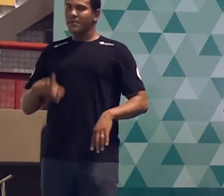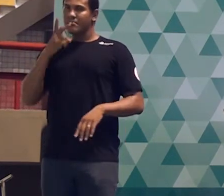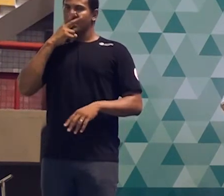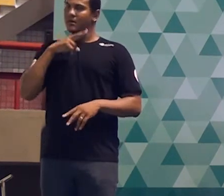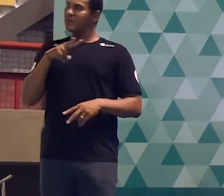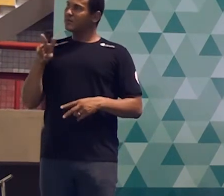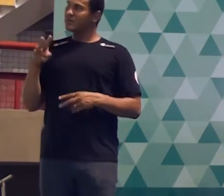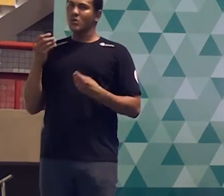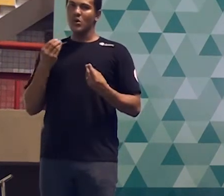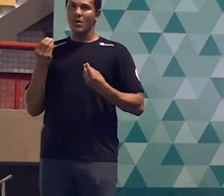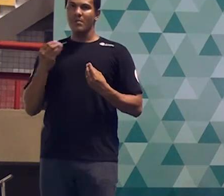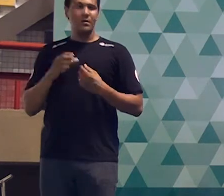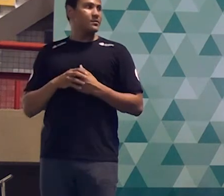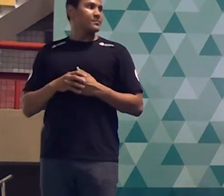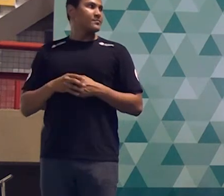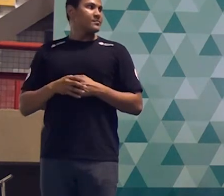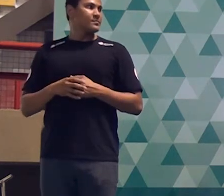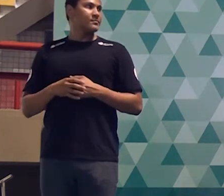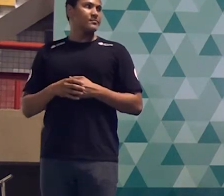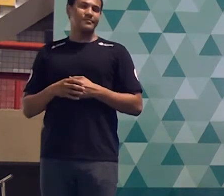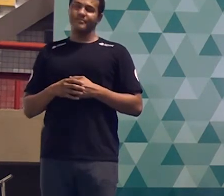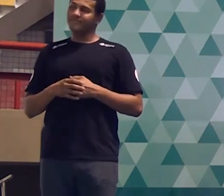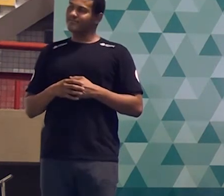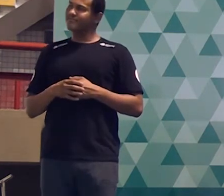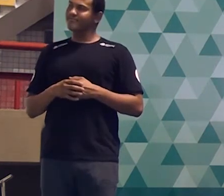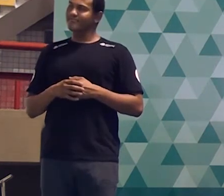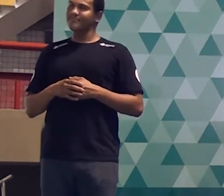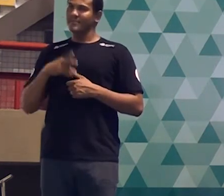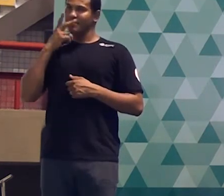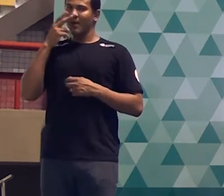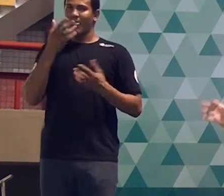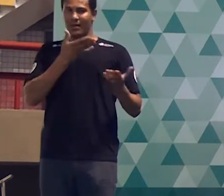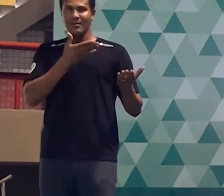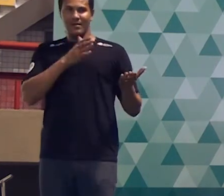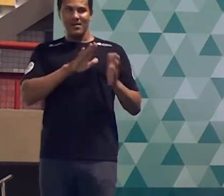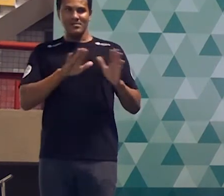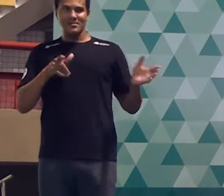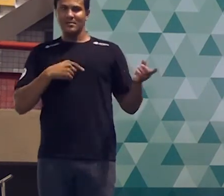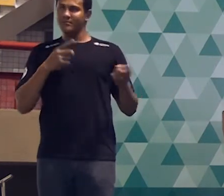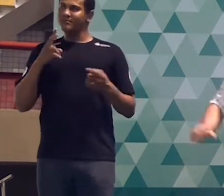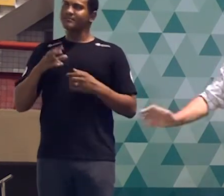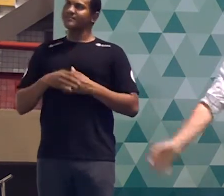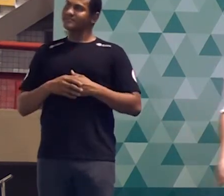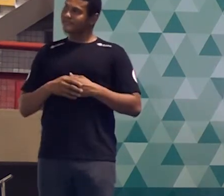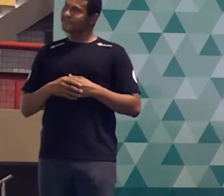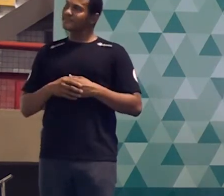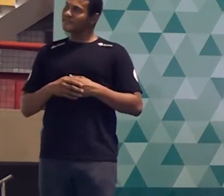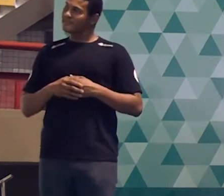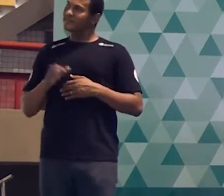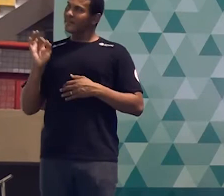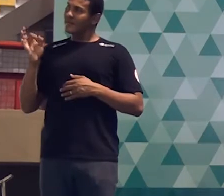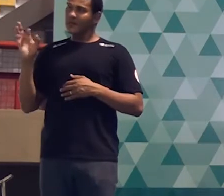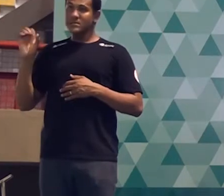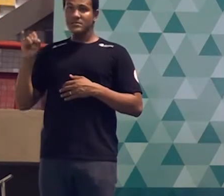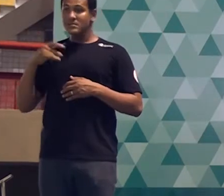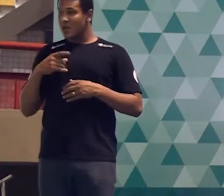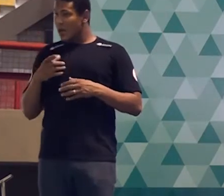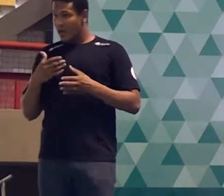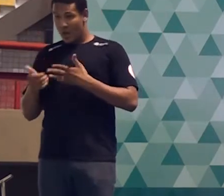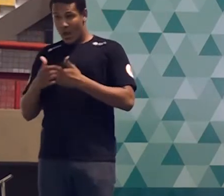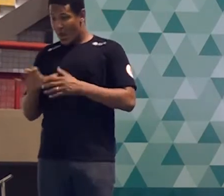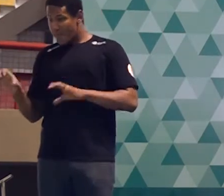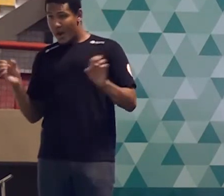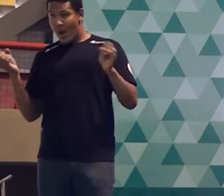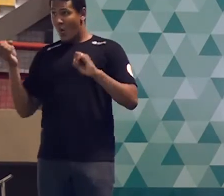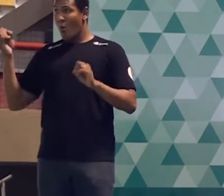começa cinicamente, eu ensino, é assim, ó. É mesmo que matar, né? Se ela tiver alguma coisa, ela joga. Então isso é